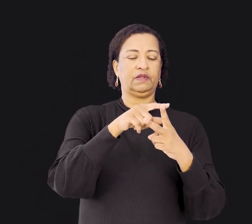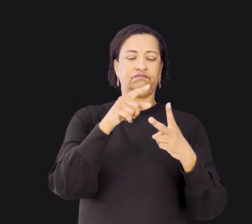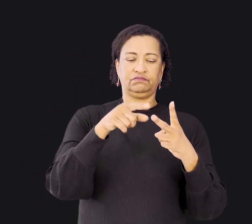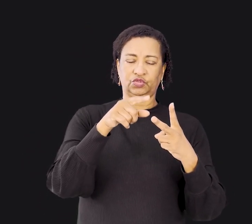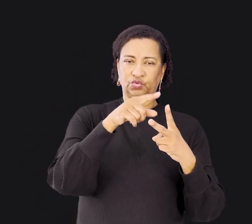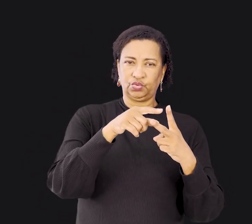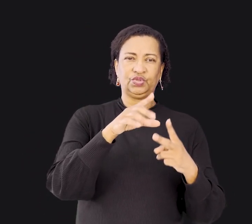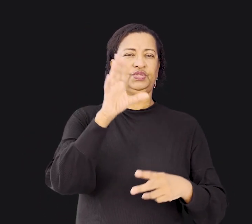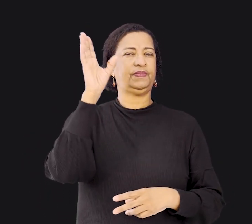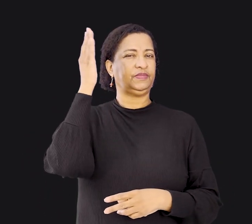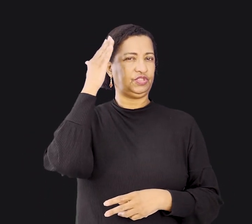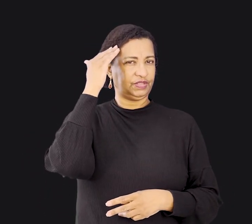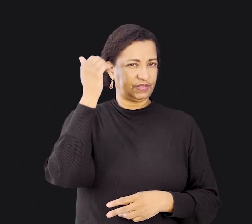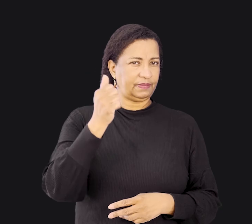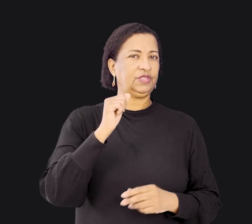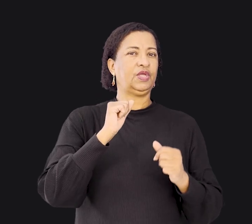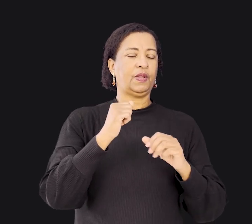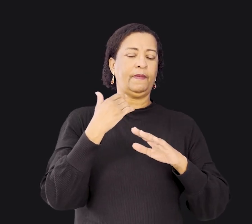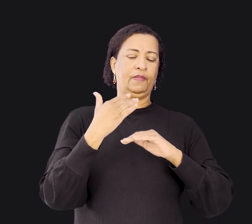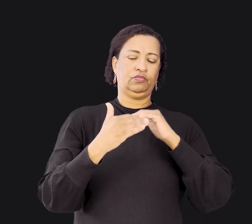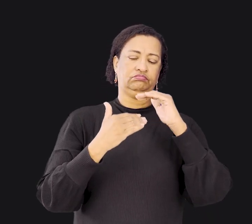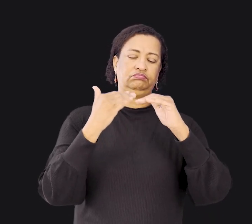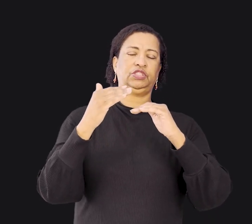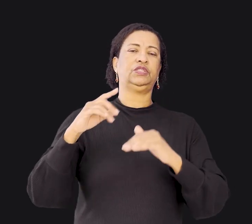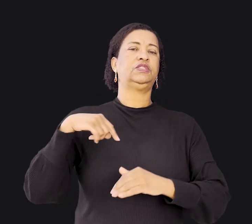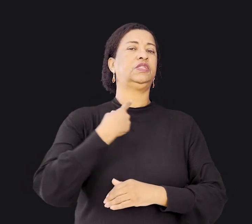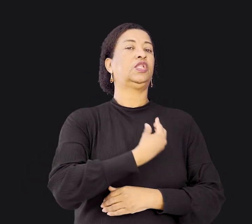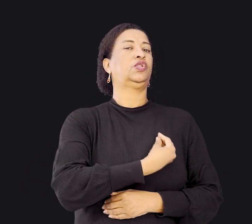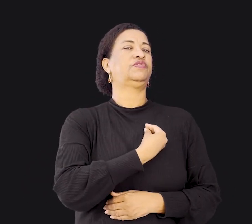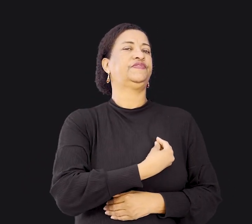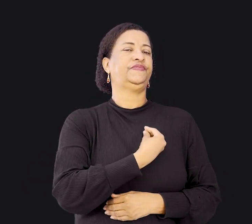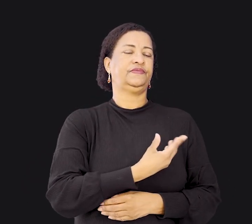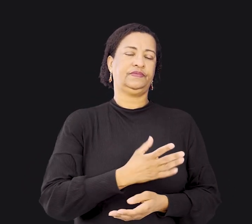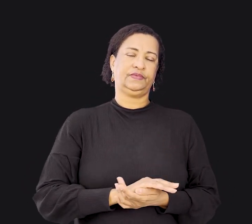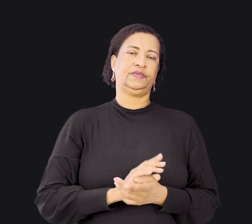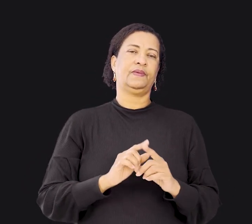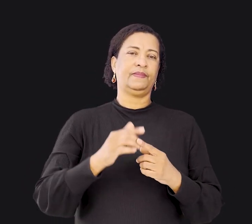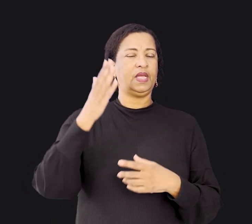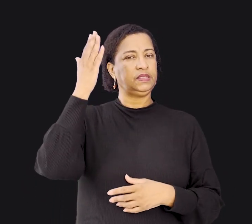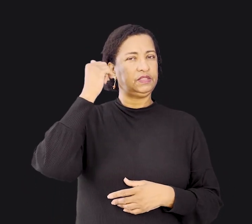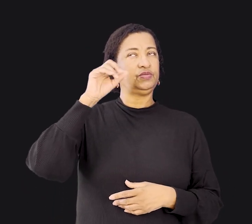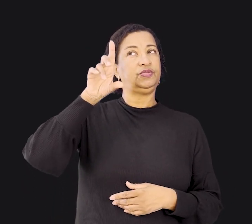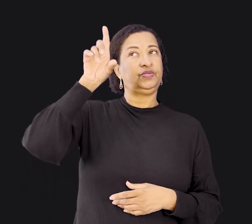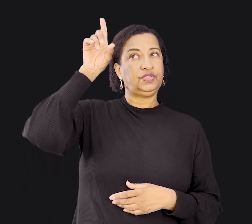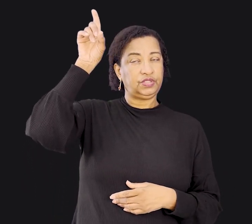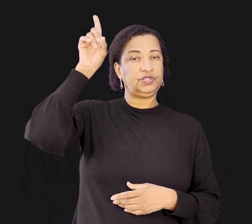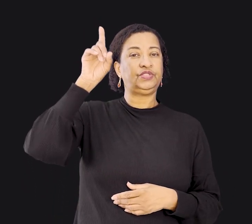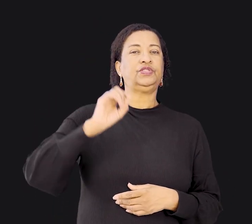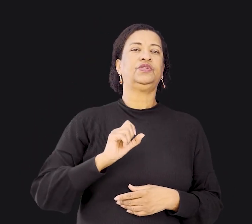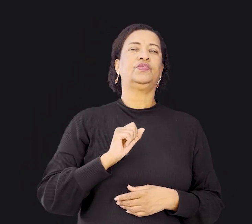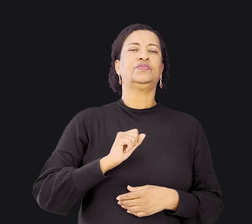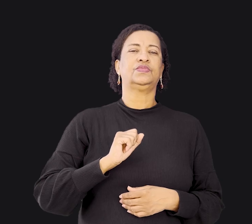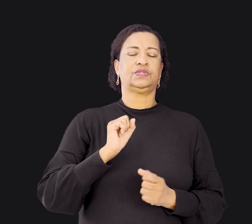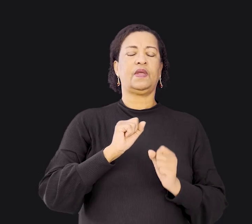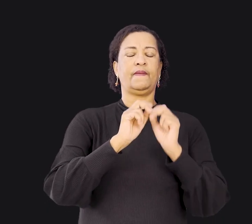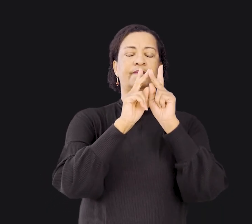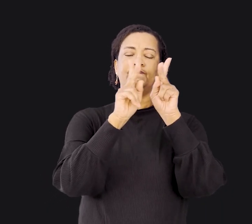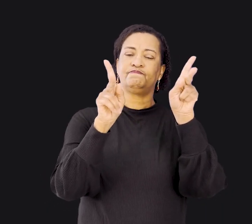sabedoria podem crescer no solo das nossas vidas. Mas a sabedoria de Deus é semeada em paz. O fruto